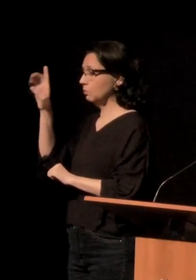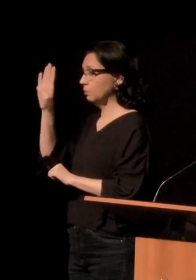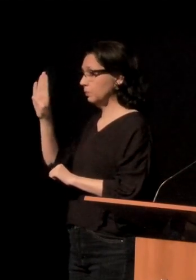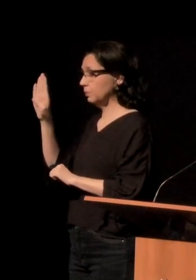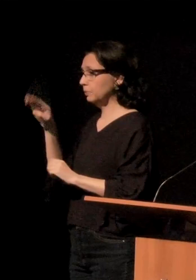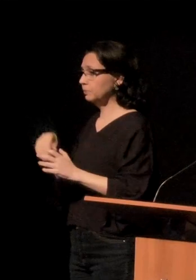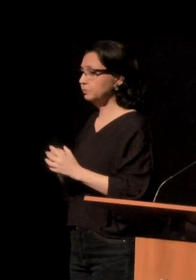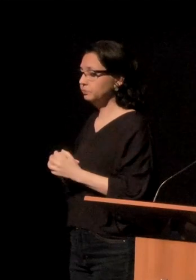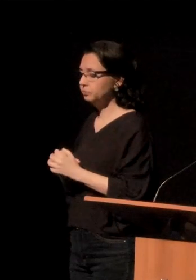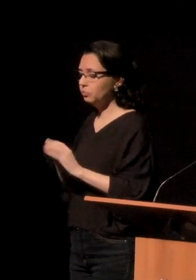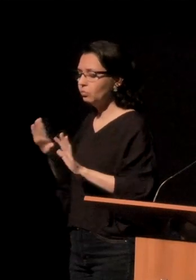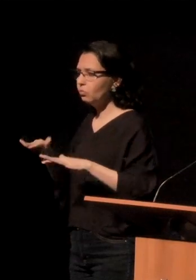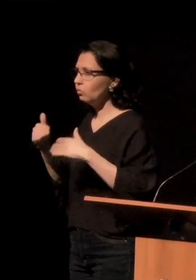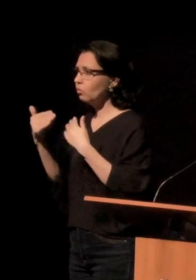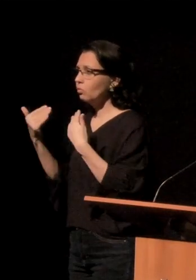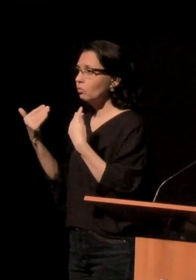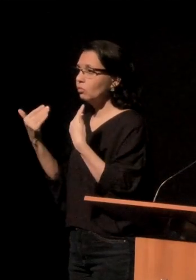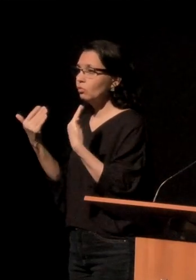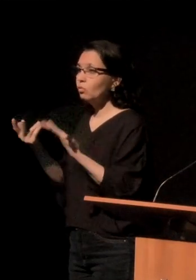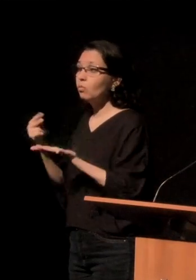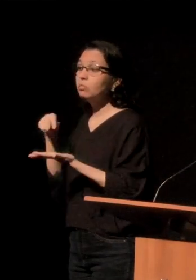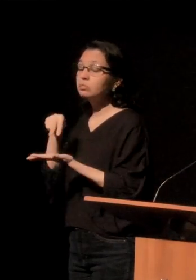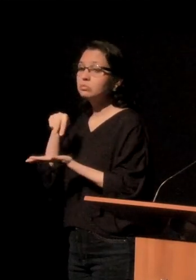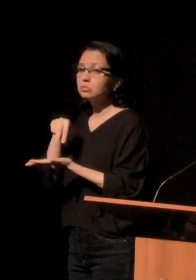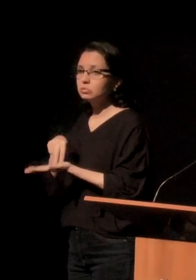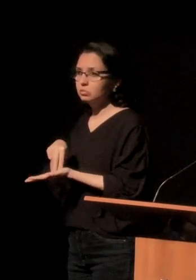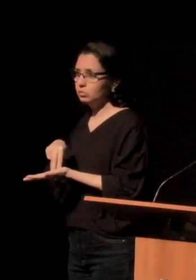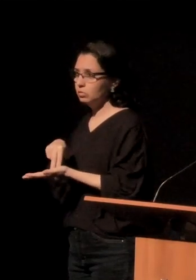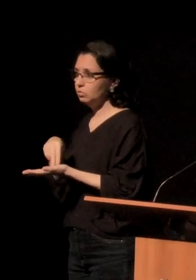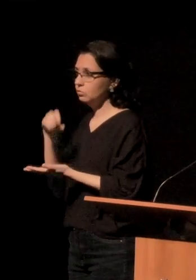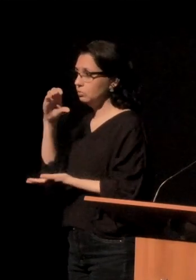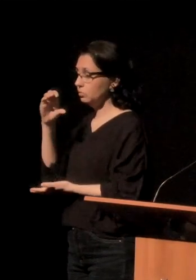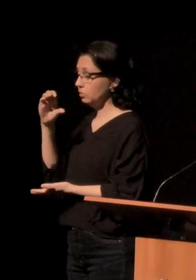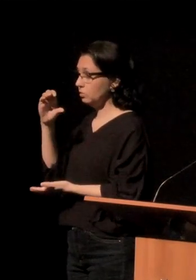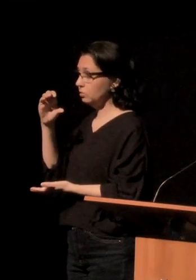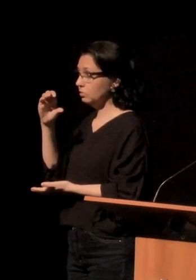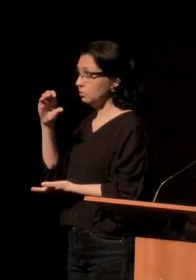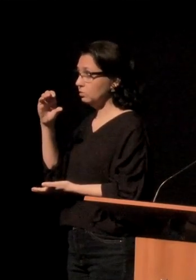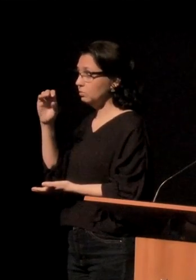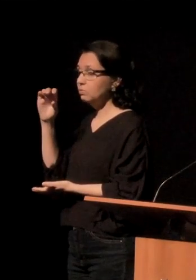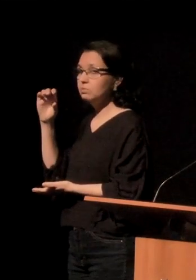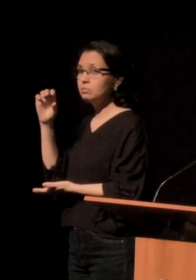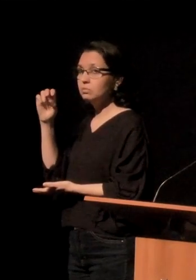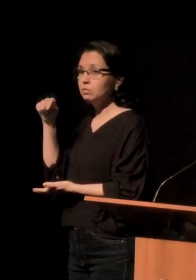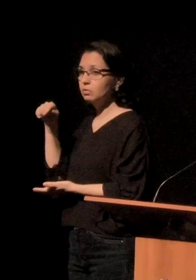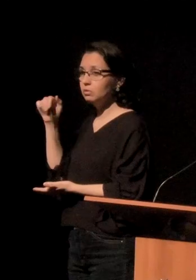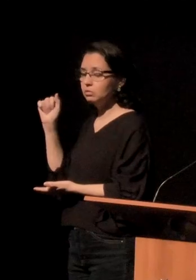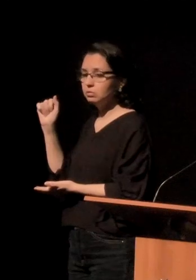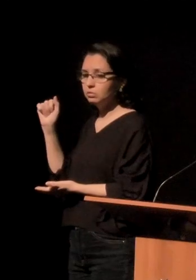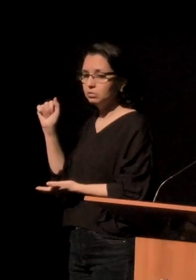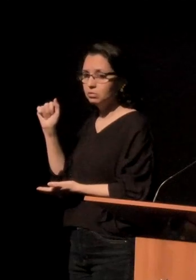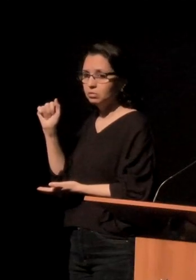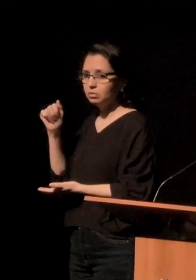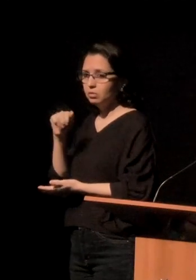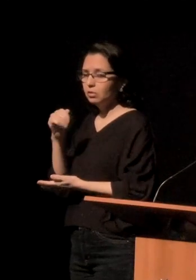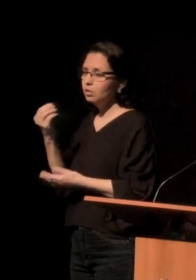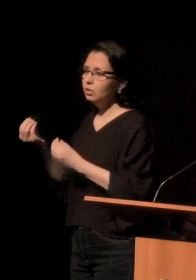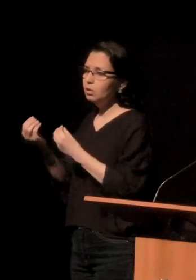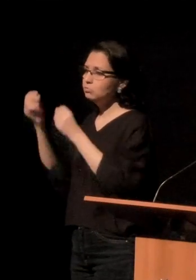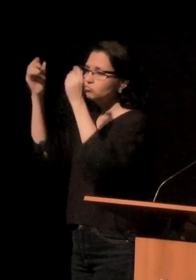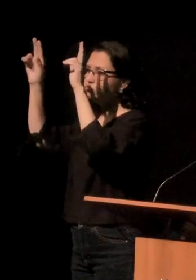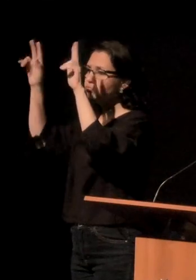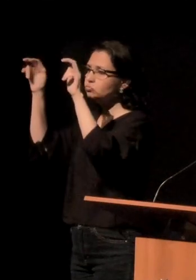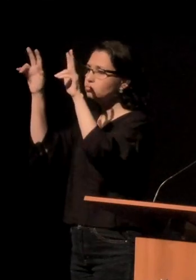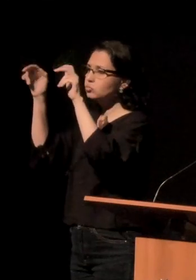qual a posição do CRN sobre o veto da alerj do projeto que proíbe a comercialização de alimentos ultraprocessados